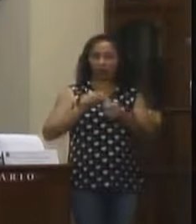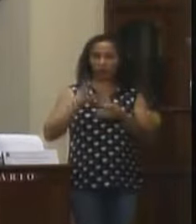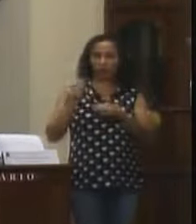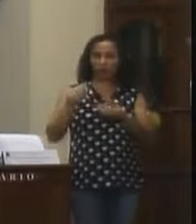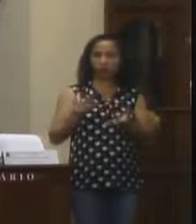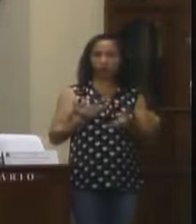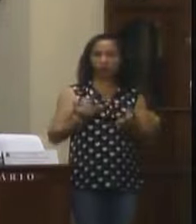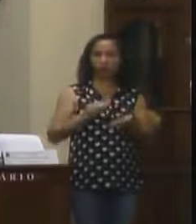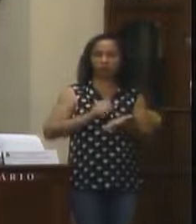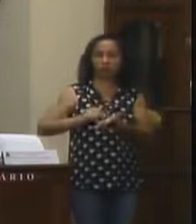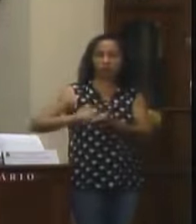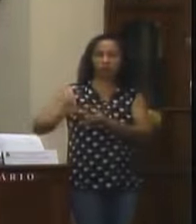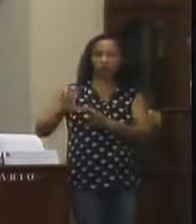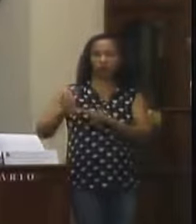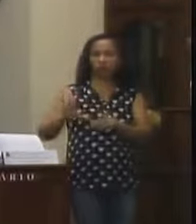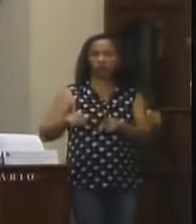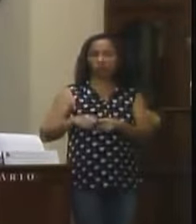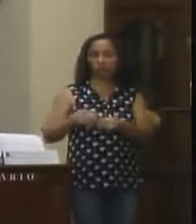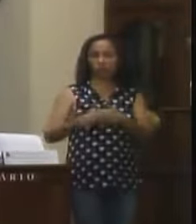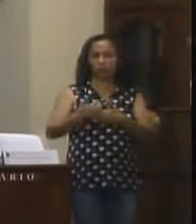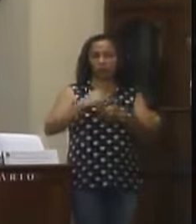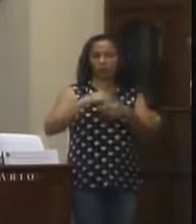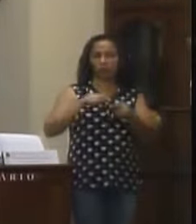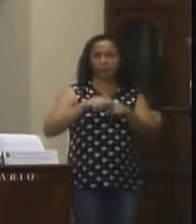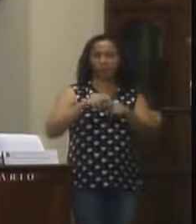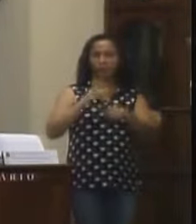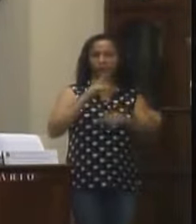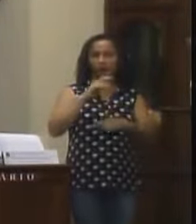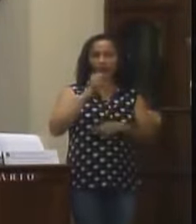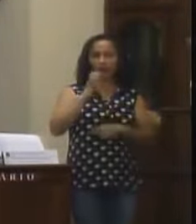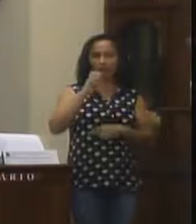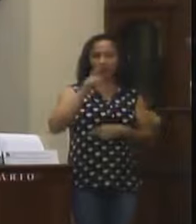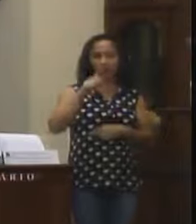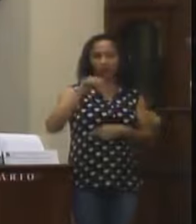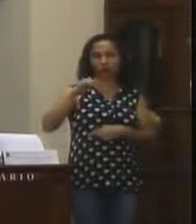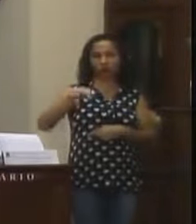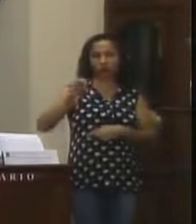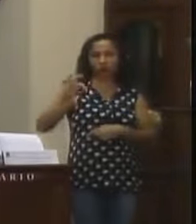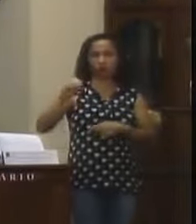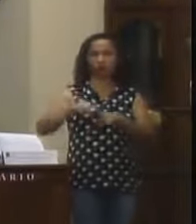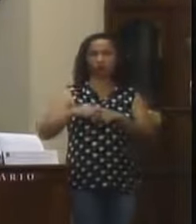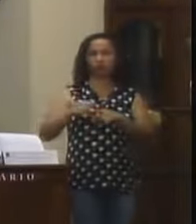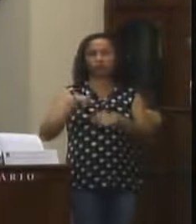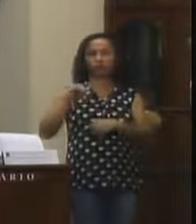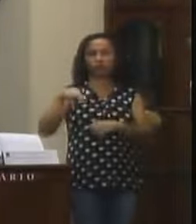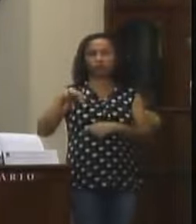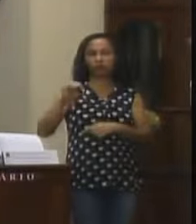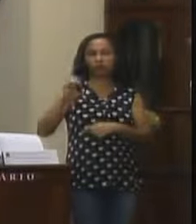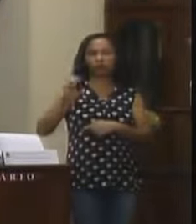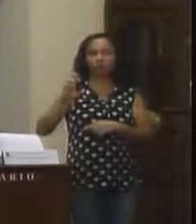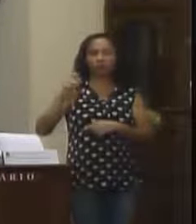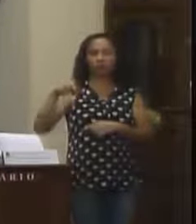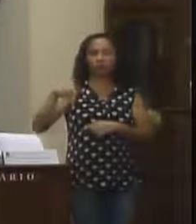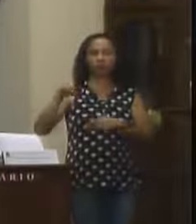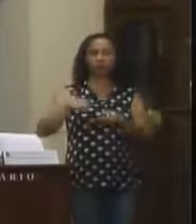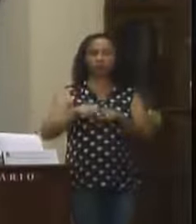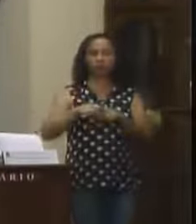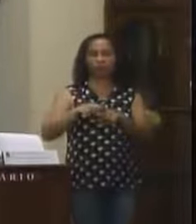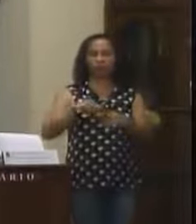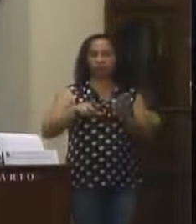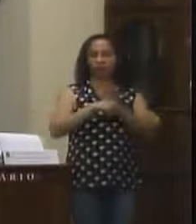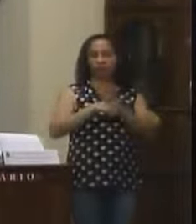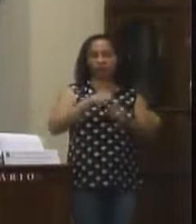saber. Neste esteiro, o Regimento Interno preceitua como atribuições do plenário, conjunto de vereadores, a elaboração de leis municipais, estando entre elas a